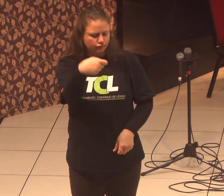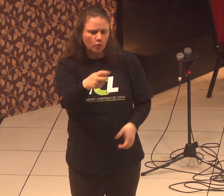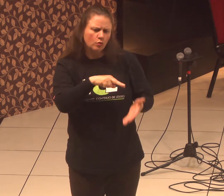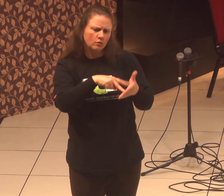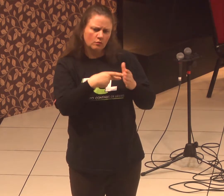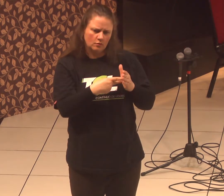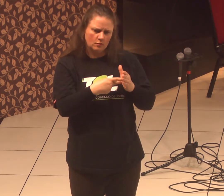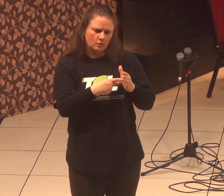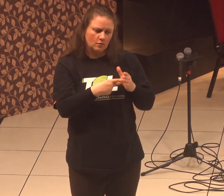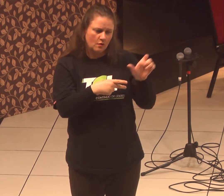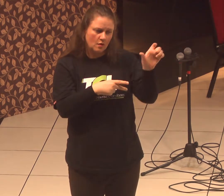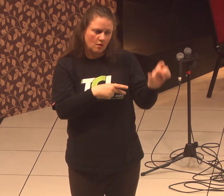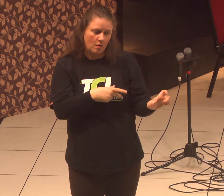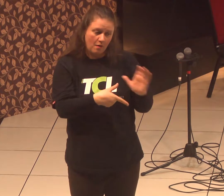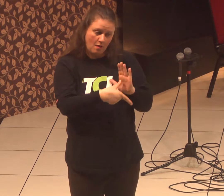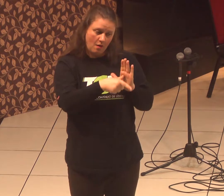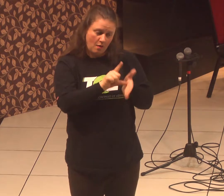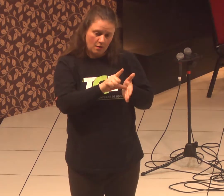Houve um sinal.